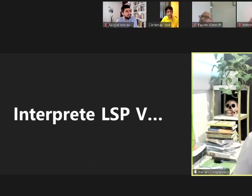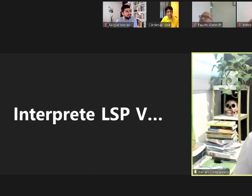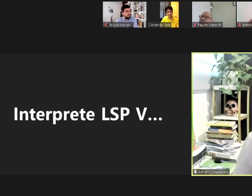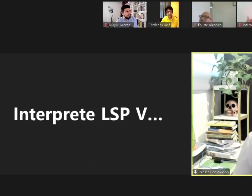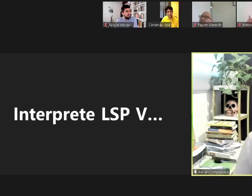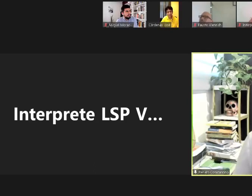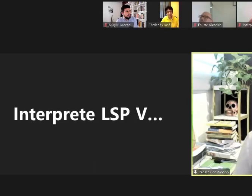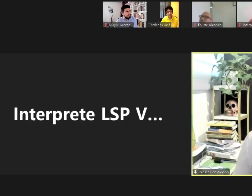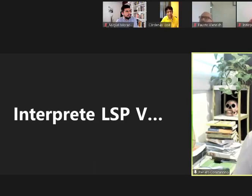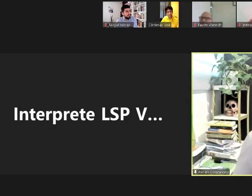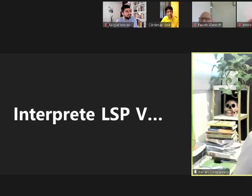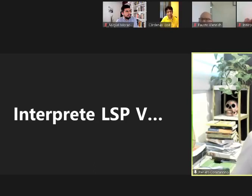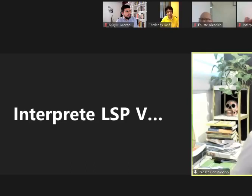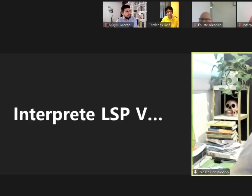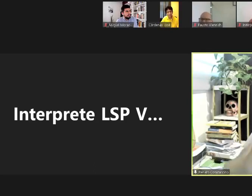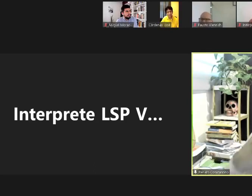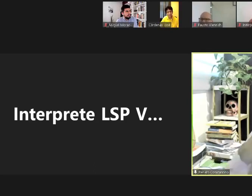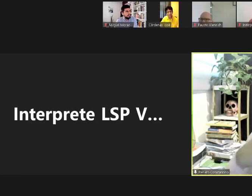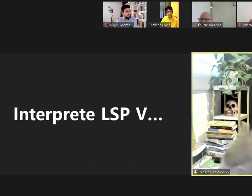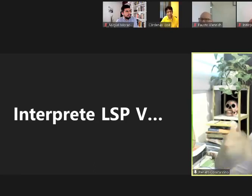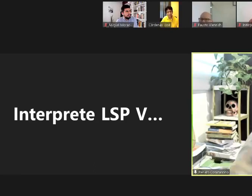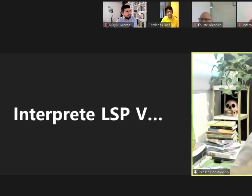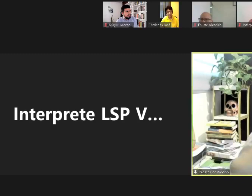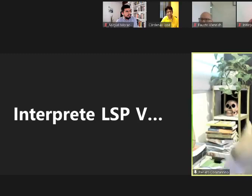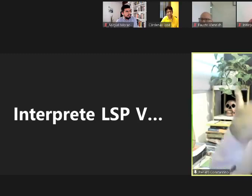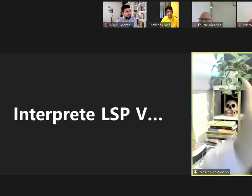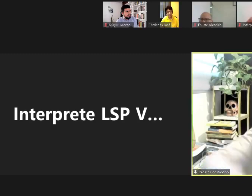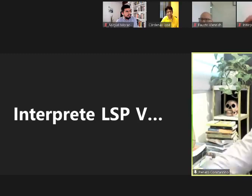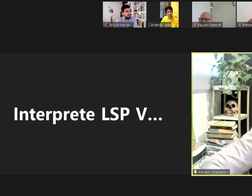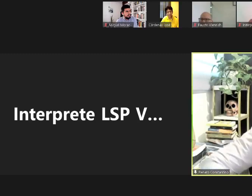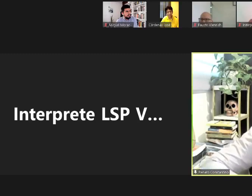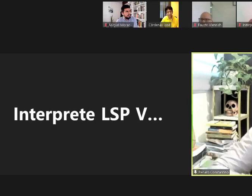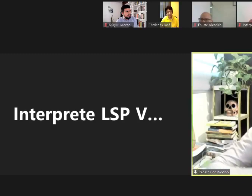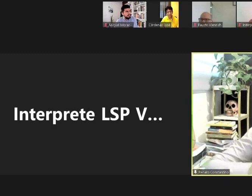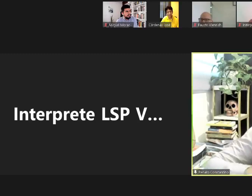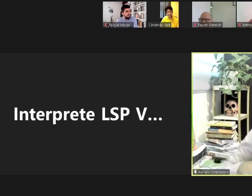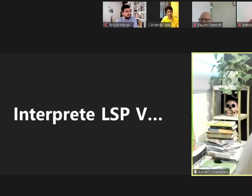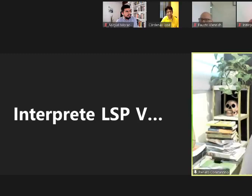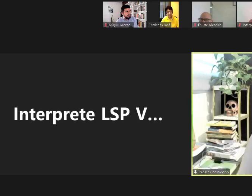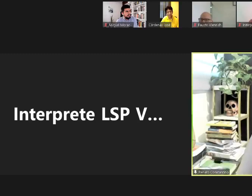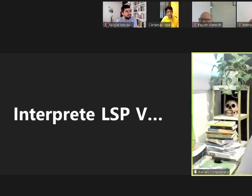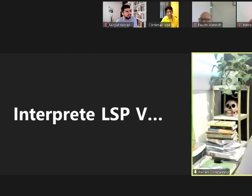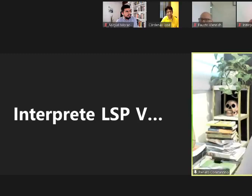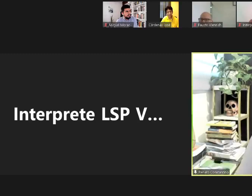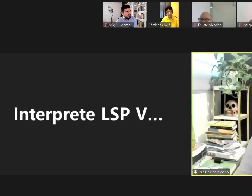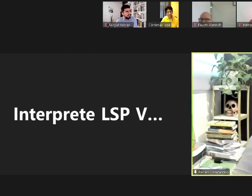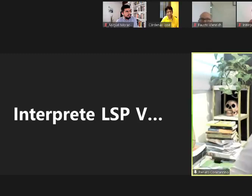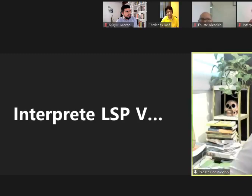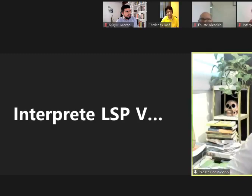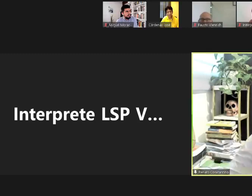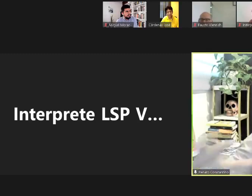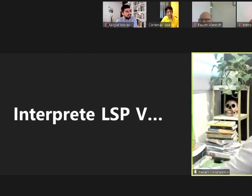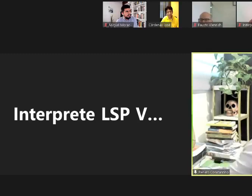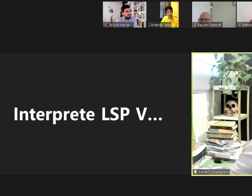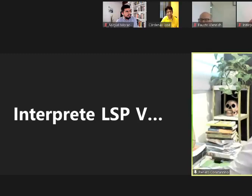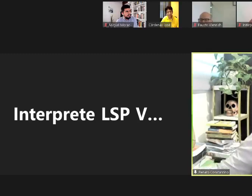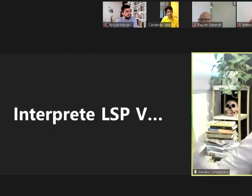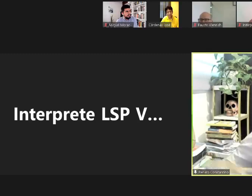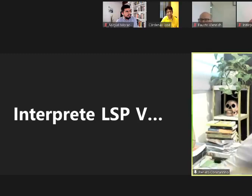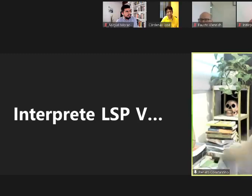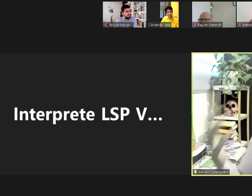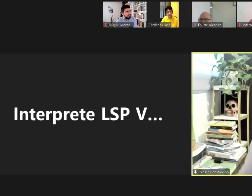un acceso pleno, ya no solamente, como digo, pues a obras viejas, sino también poder acceder a lo que el resto de